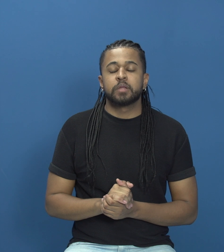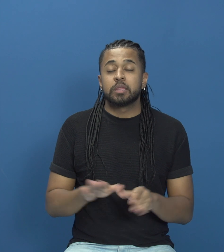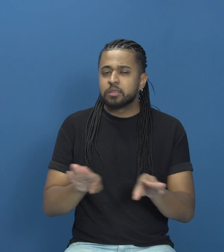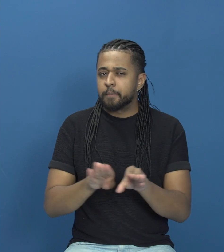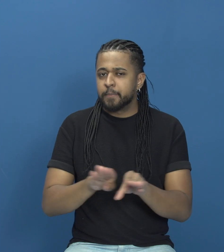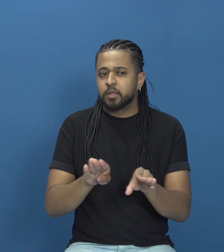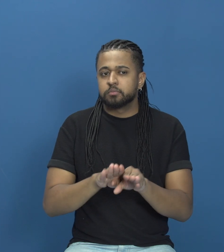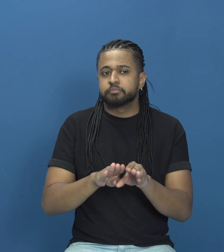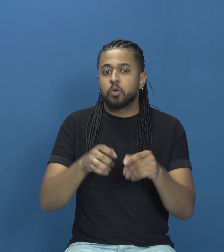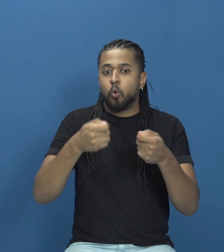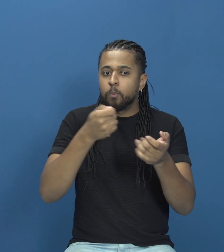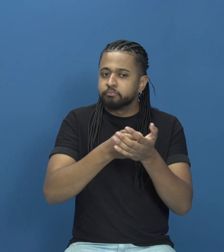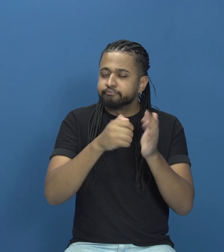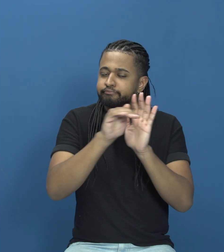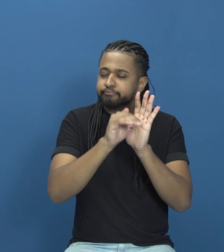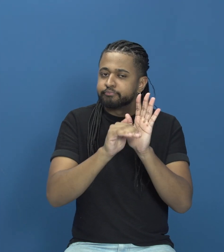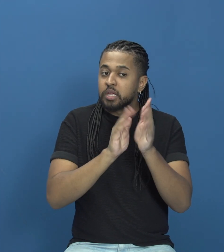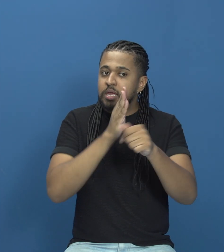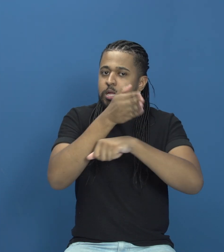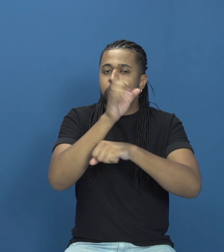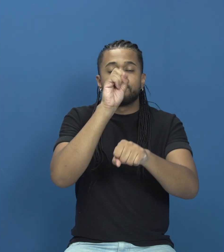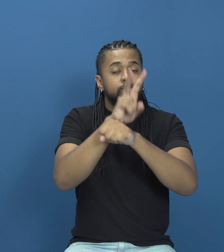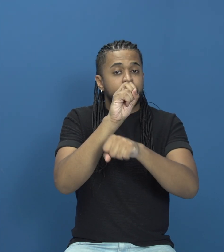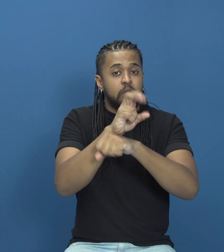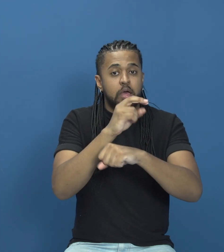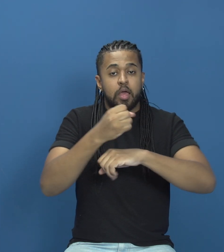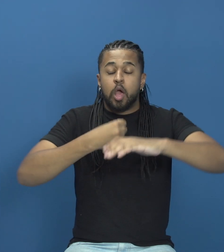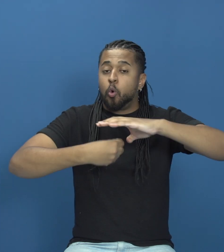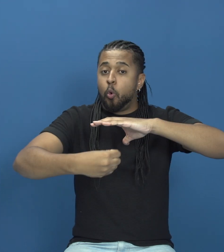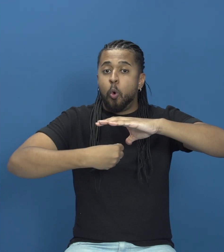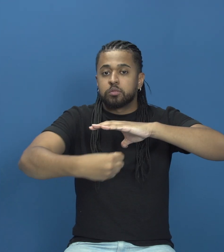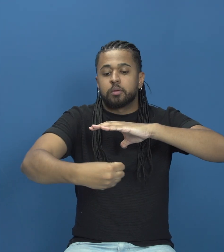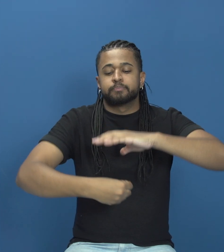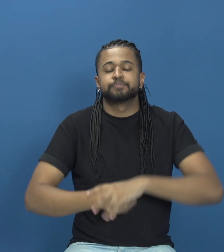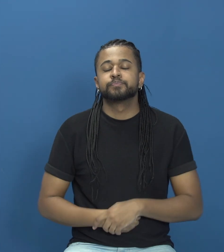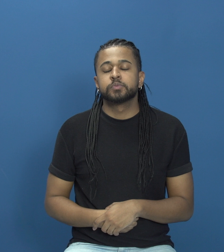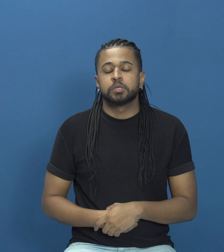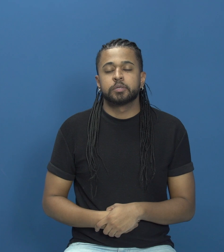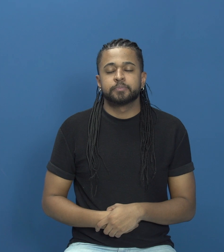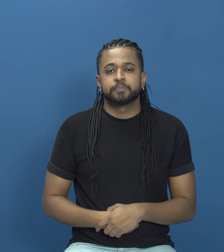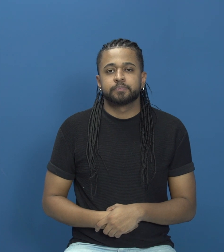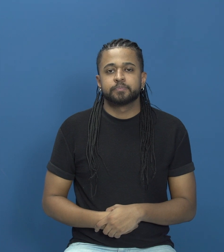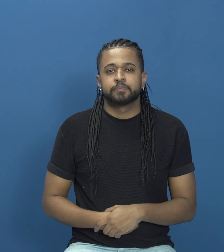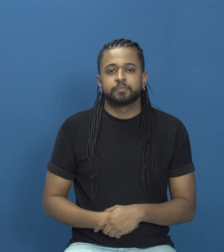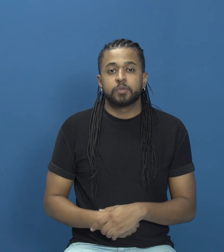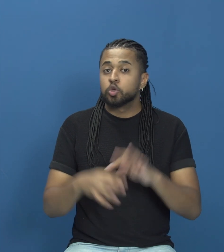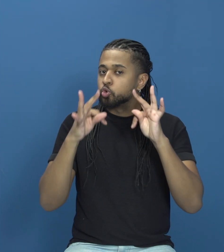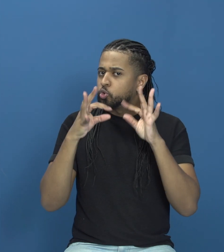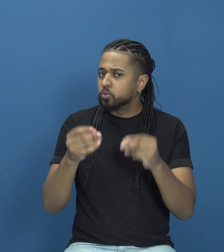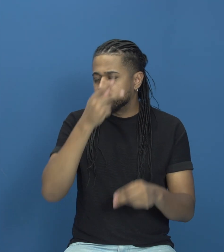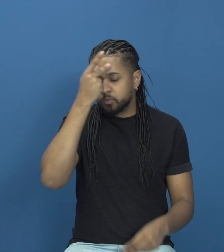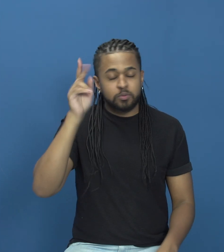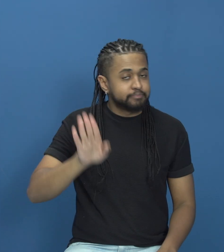dos requisitos obrigatórios para ingresso nas vagas reservadas às ações afirmativas, abre parênteses, para todos